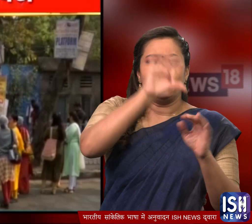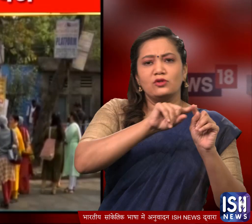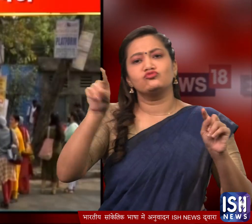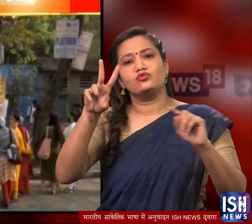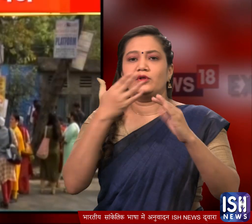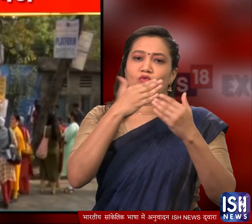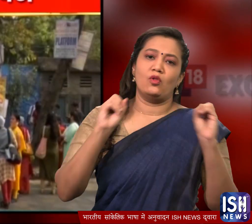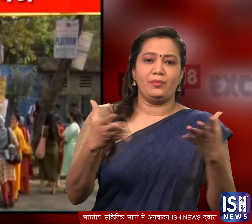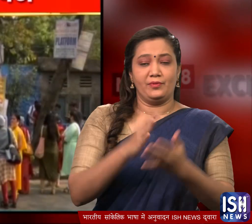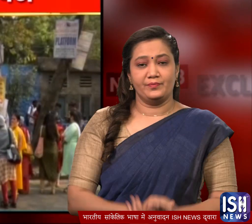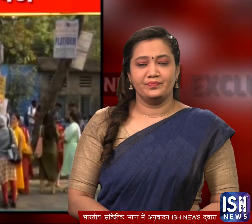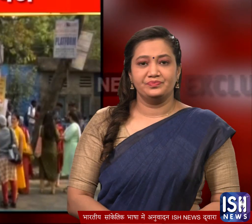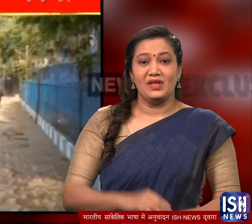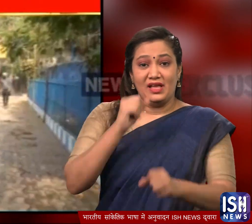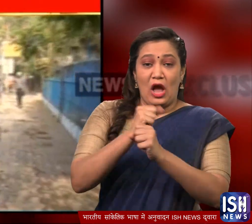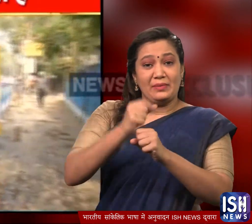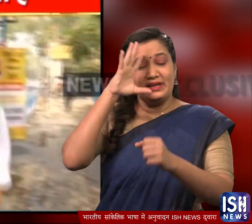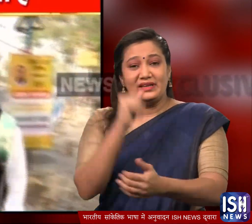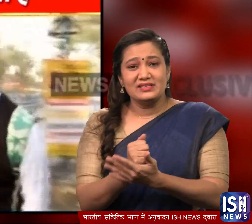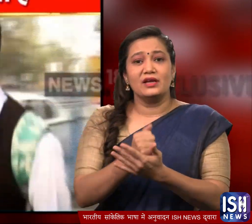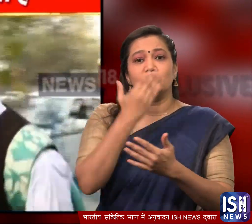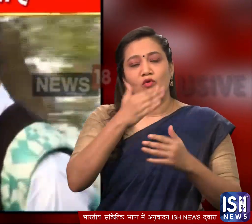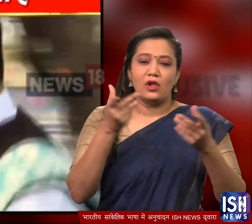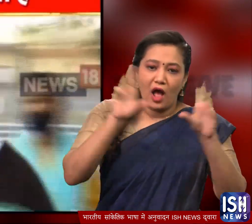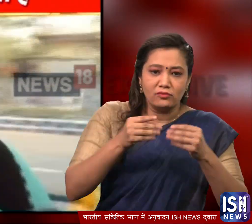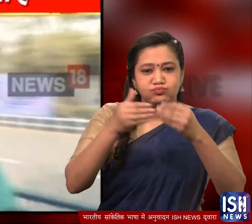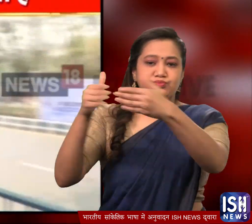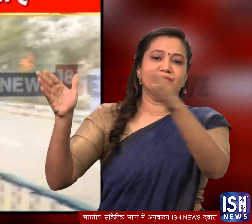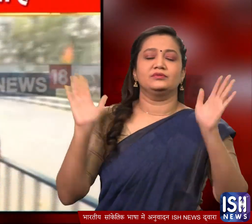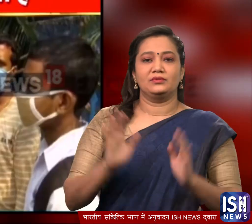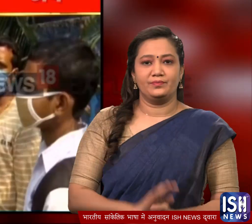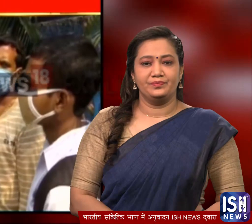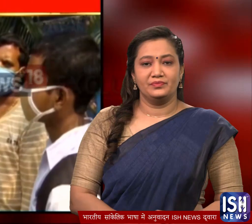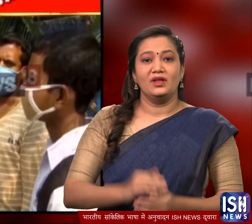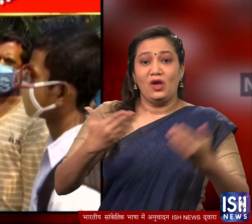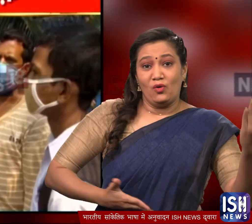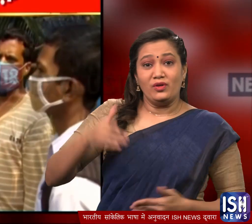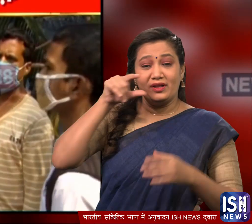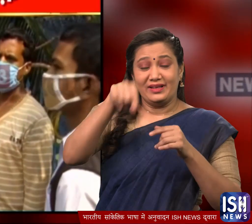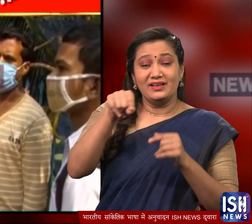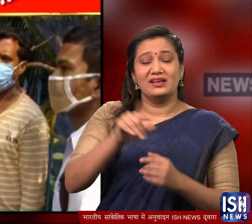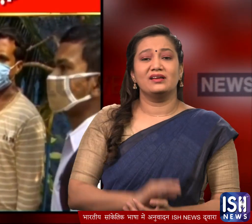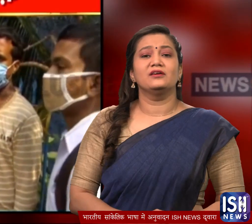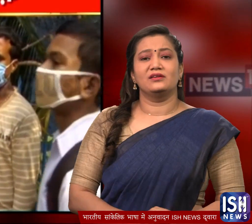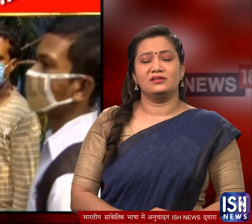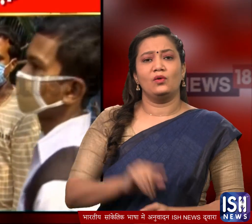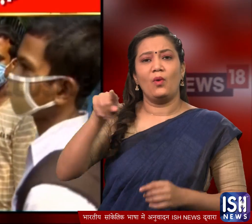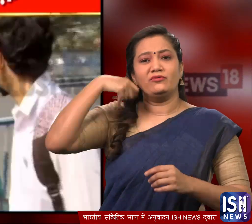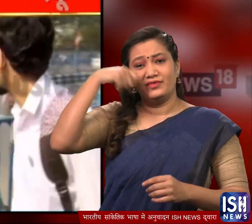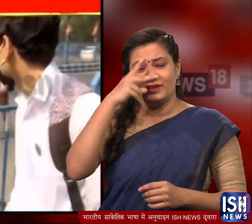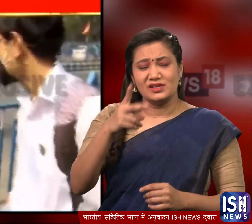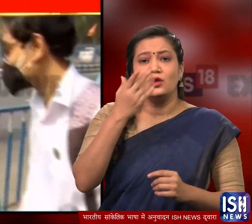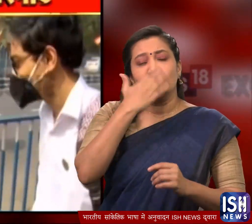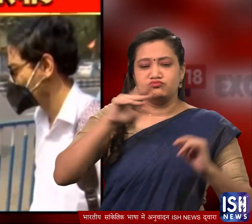छात्रों के लिए पढ़ाई फिर शुरू कर दी गई। सरकार के इस फैसले से स्कूल एक बार फिर गुलजार हो गए। राजधानी कोलकाता से जो तस्वीरें सामने आई, उनमें